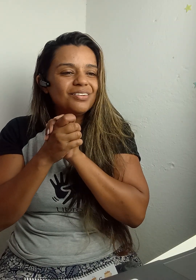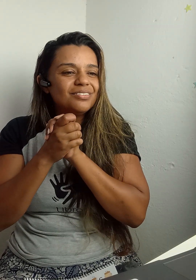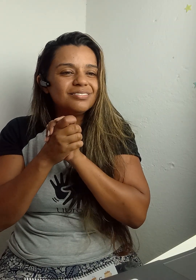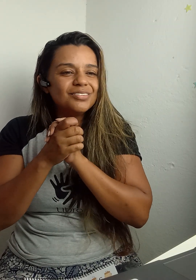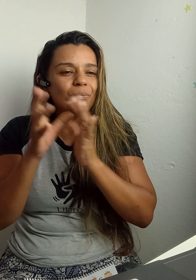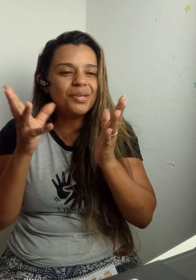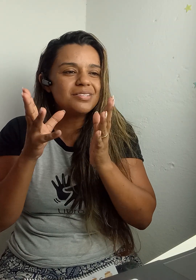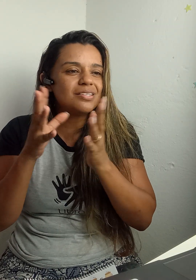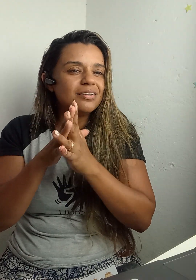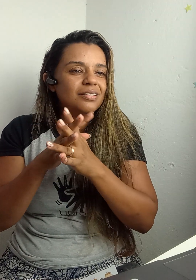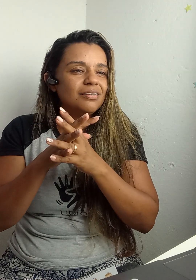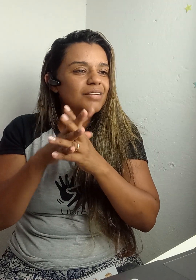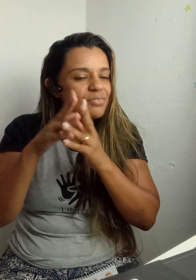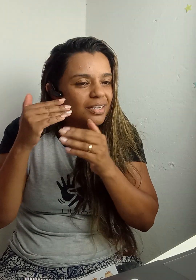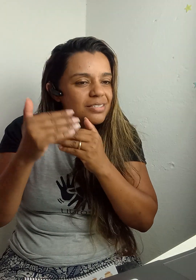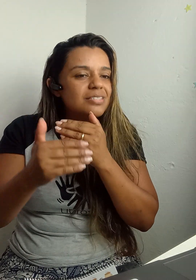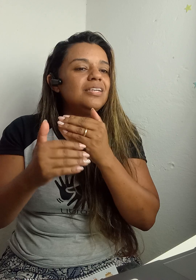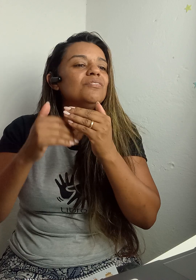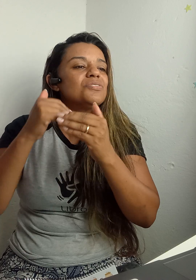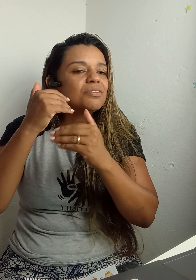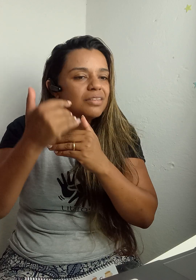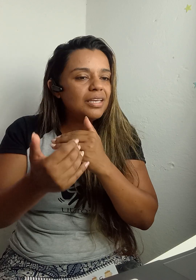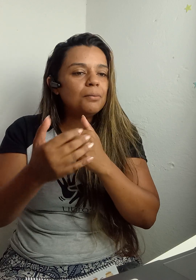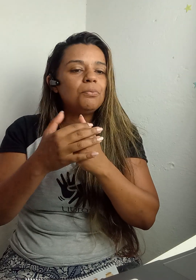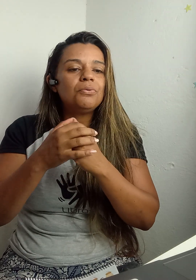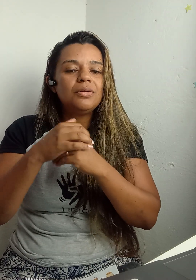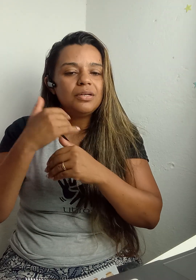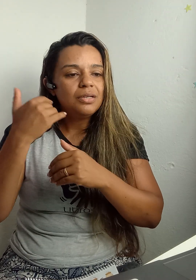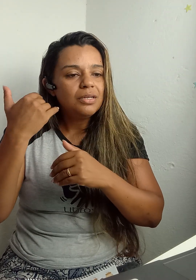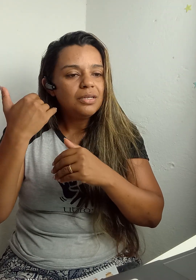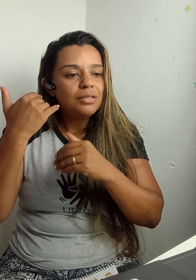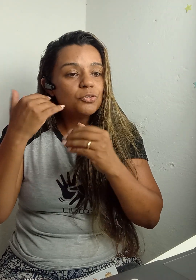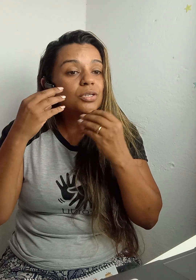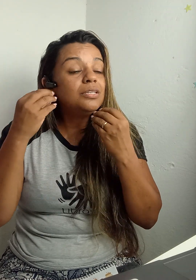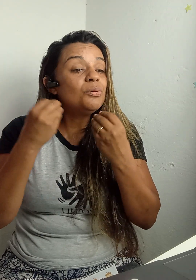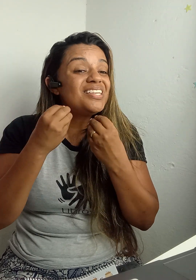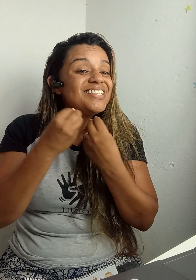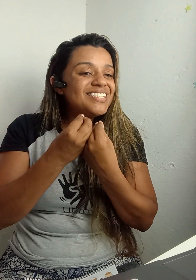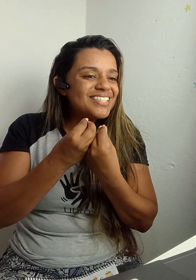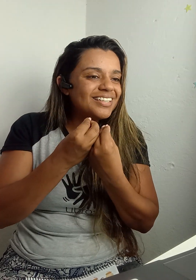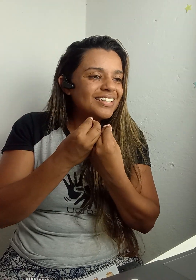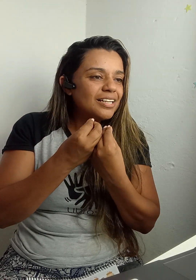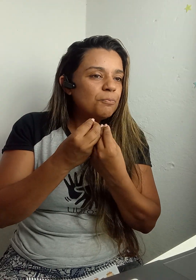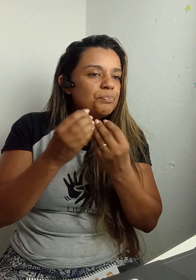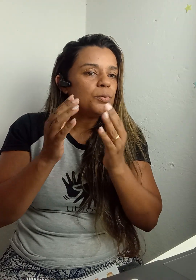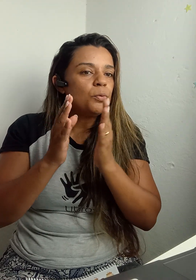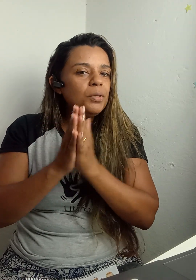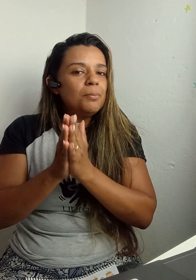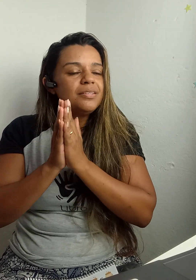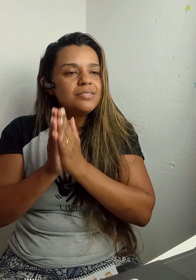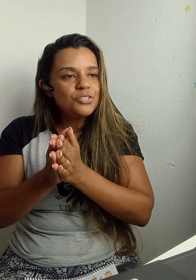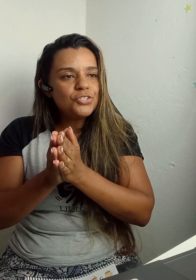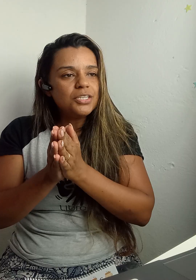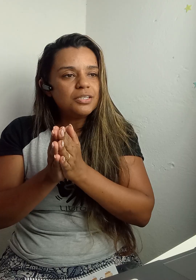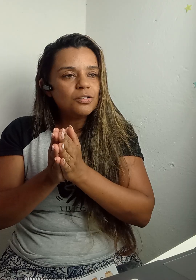entendeu? Não compensa. Vai devagarzinho, vai no seu tempo. Só que não desista. O problema é desistir.